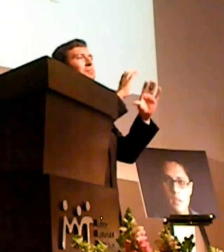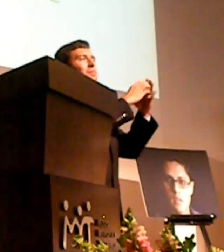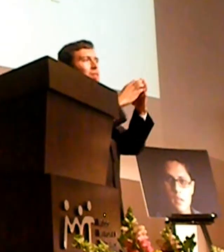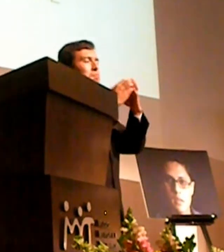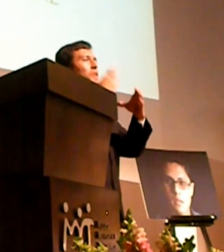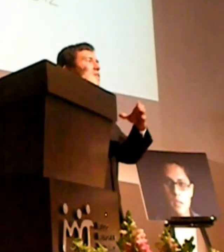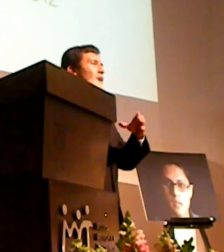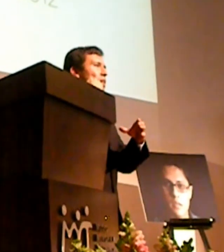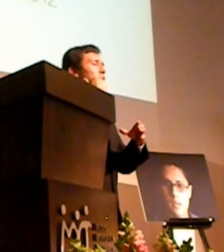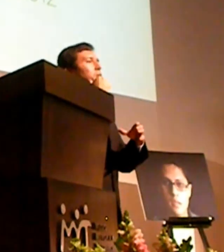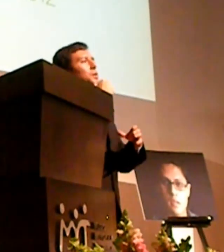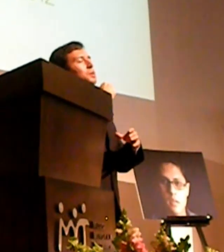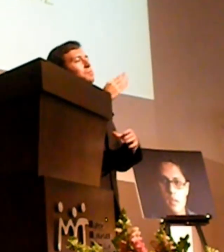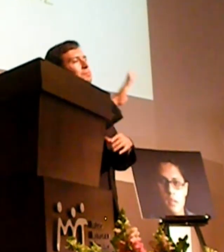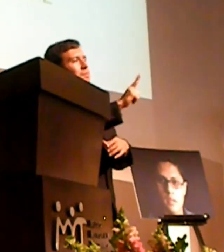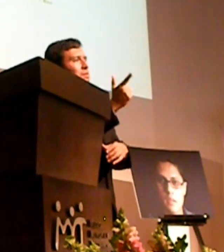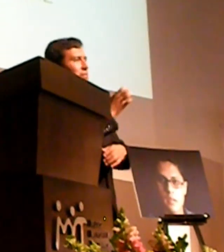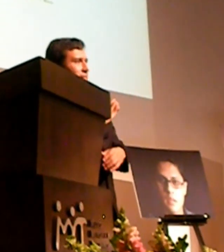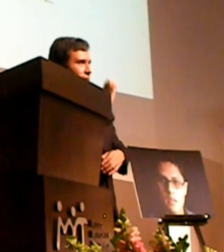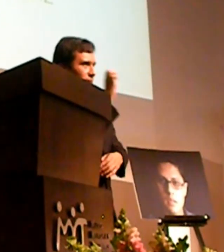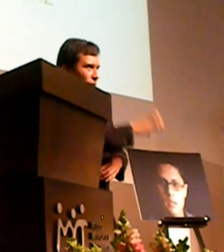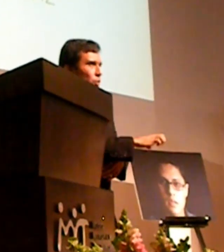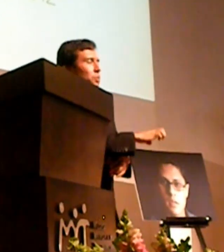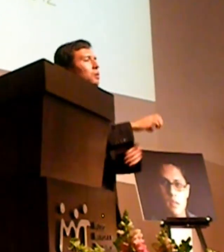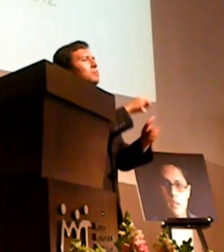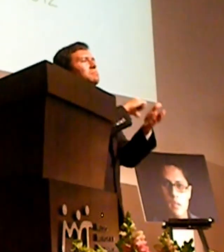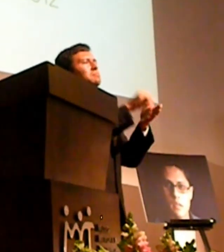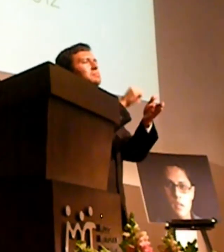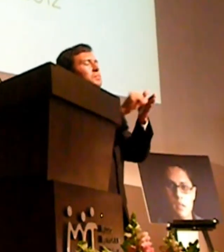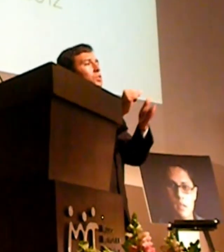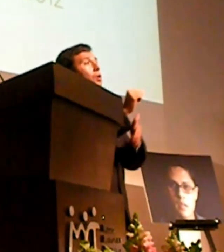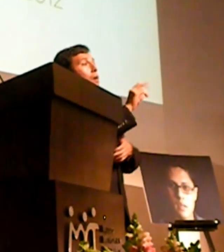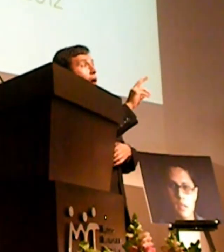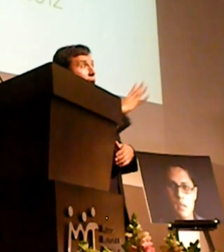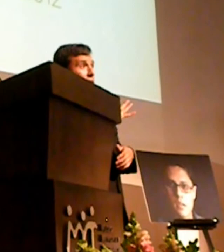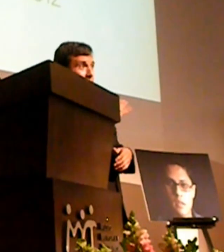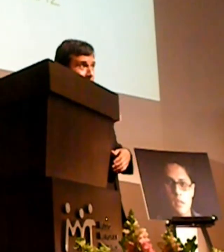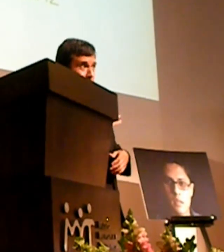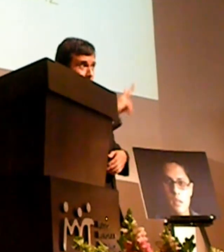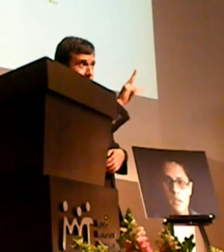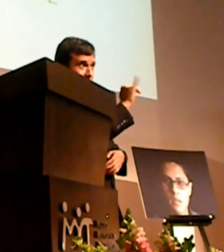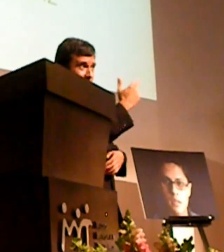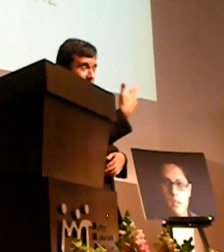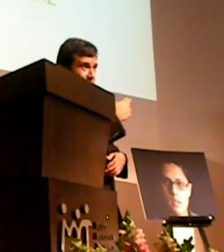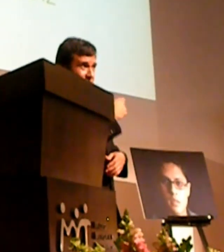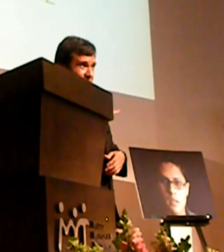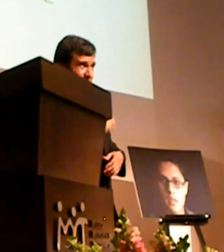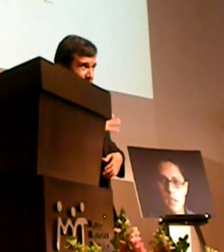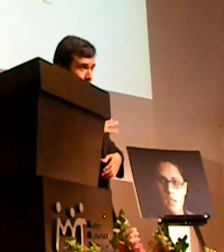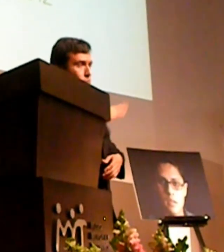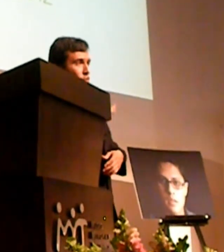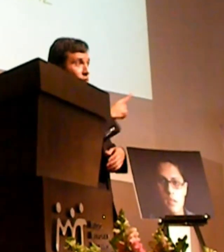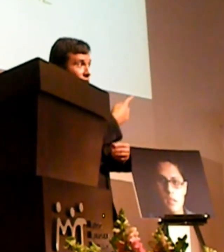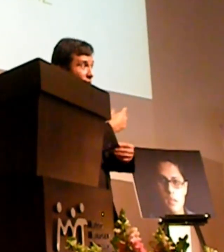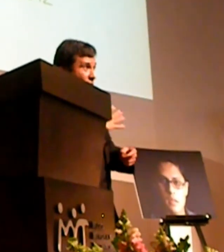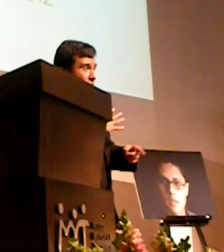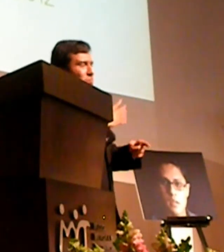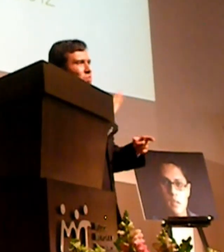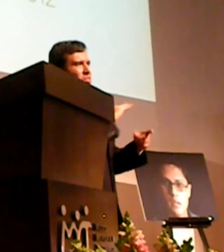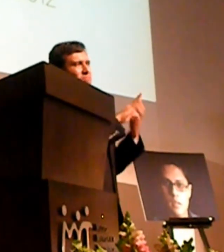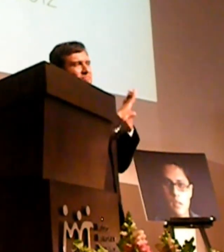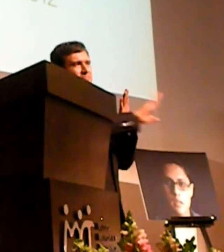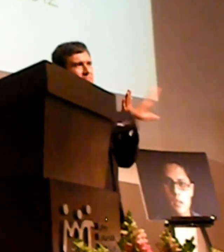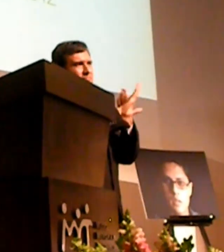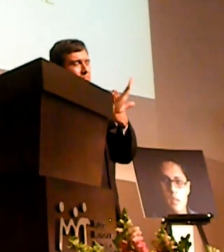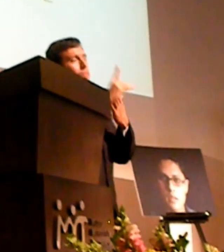misoginia, de la homofobia, del estigma contra quien vive con VIH o SIDA, o la descalificación del contrario como saque